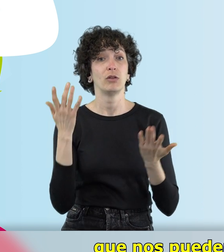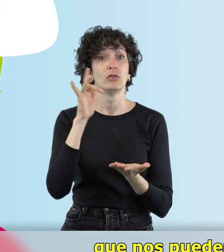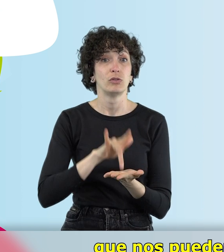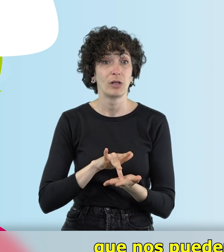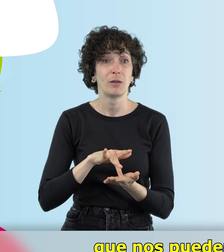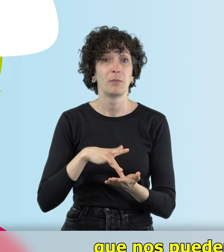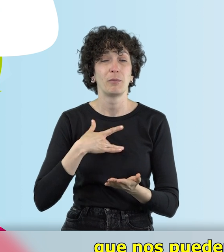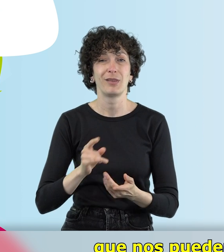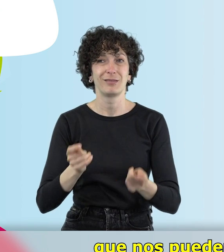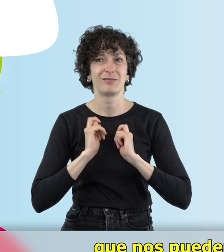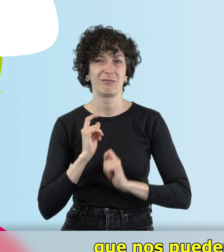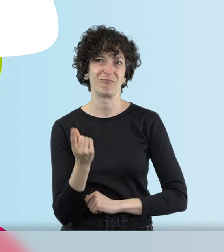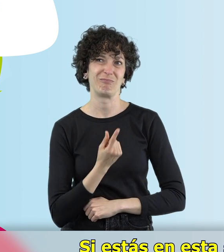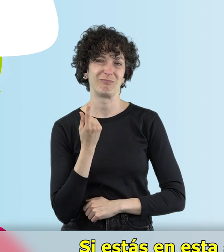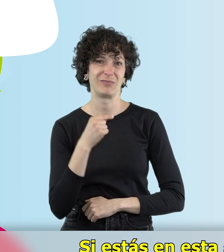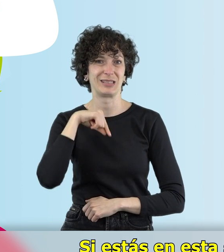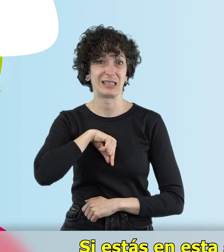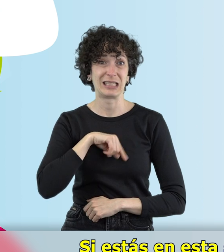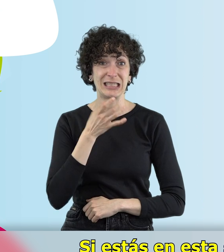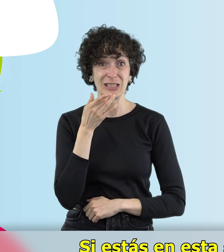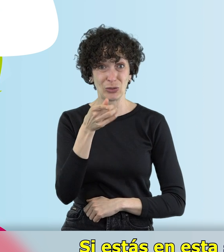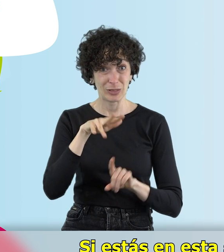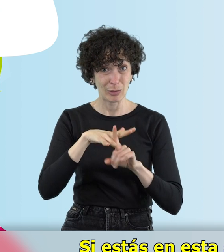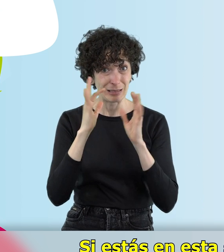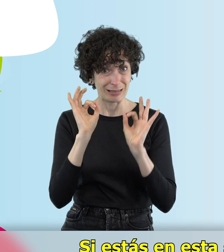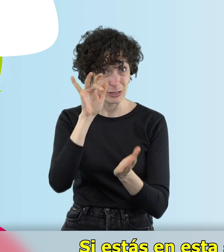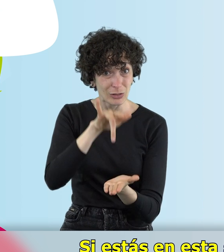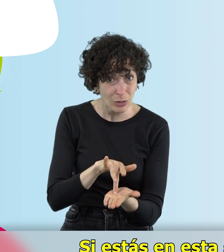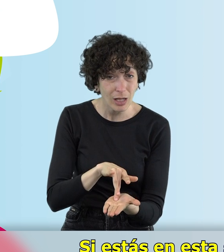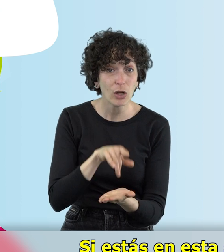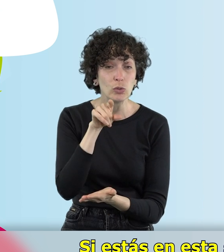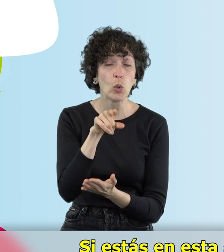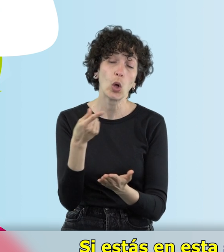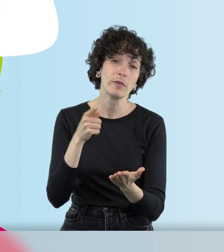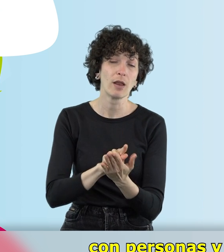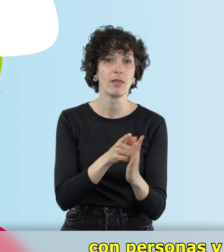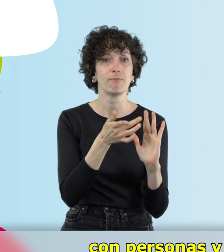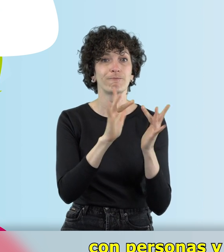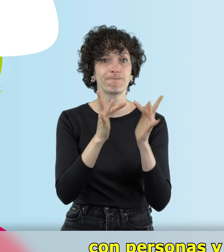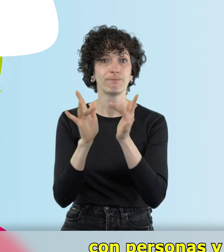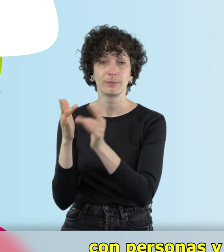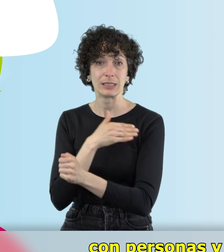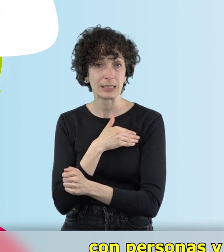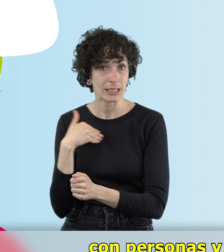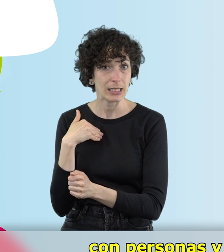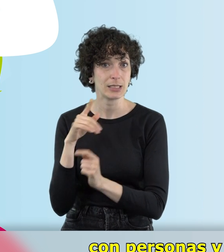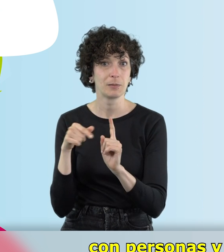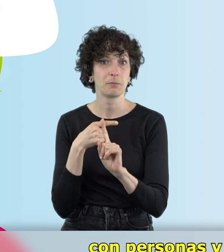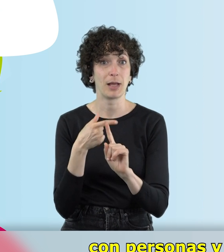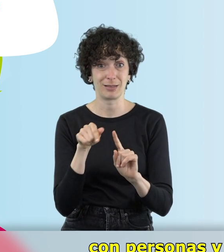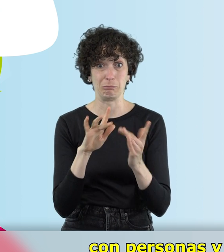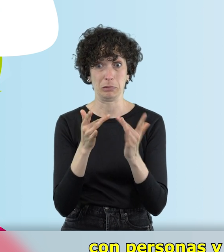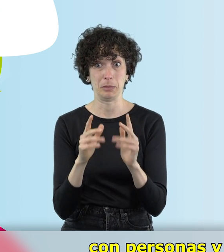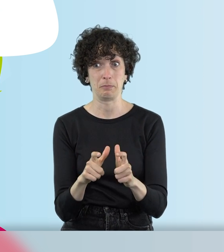pueden llevar a sentirnos solos. Si estás en esta situación y deseas volver a relacionarte con personas y ampliar